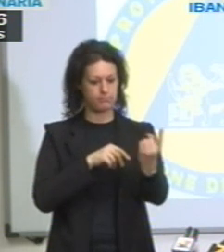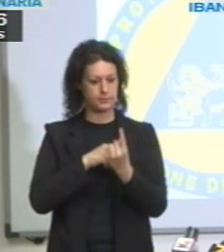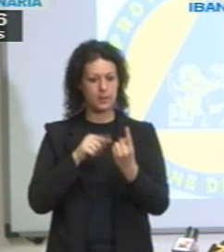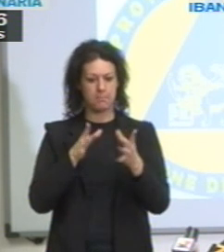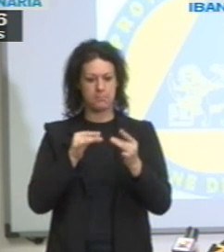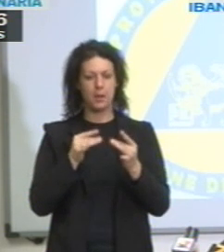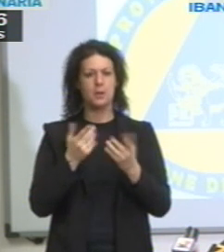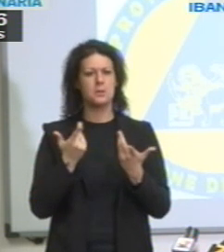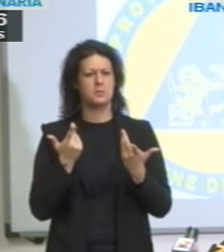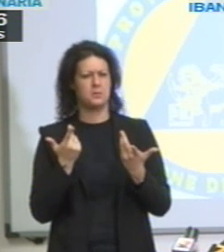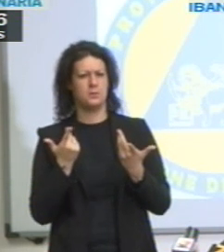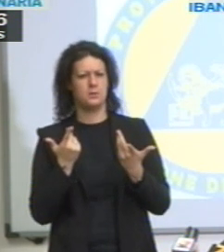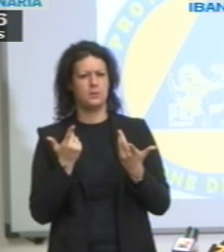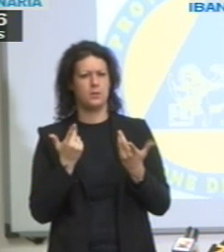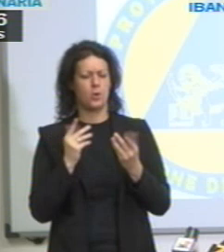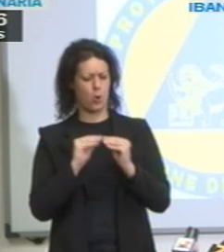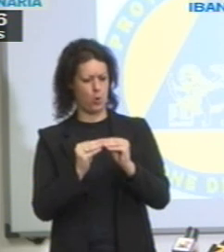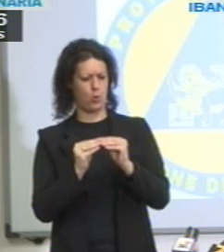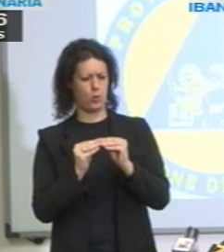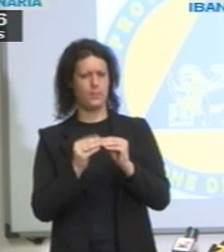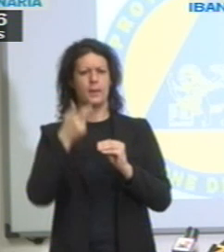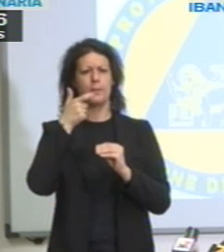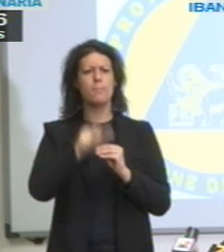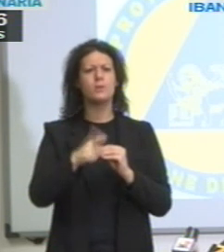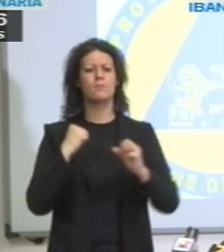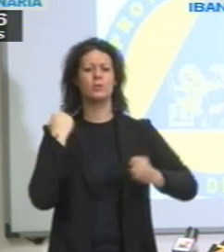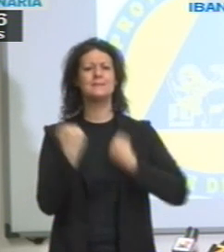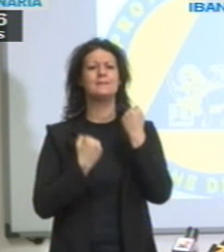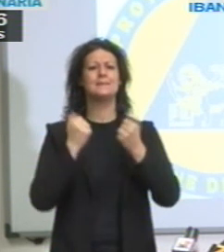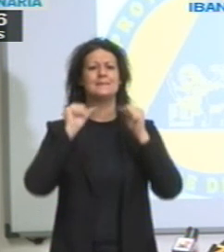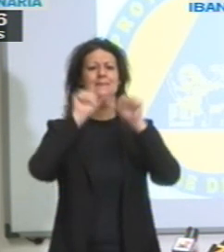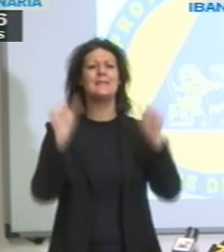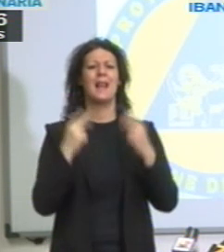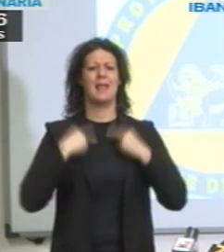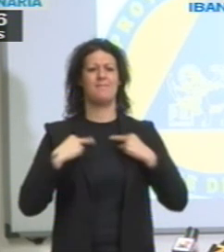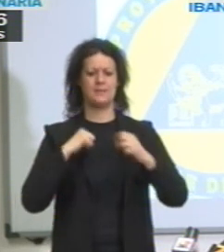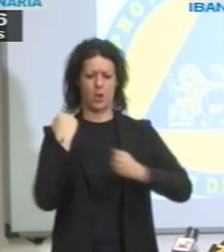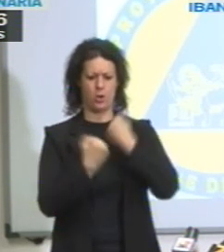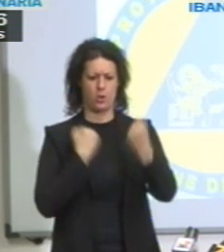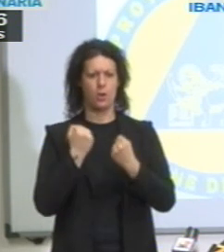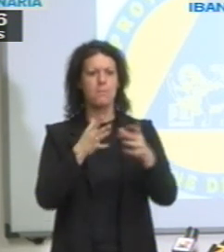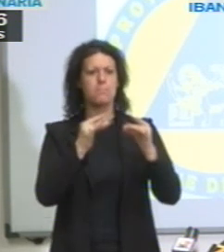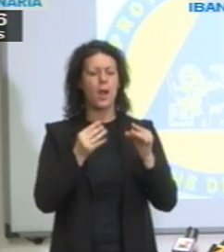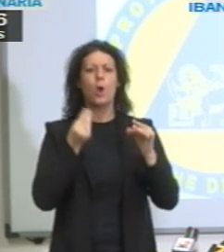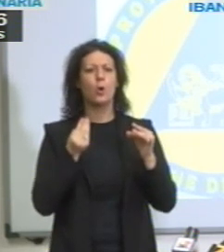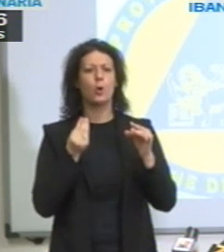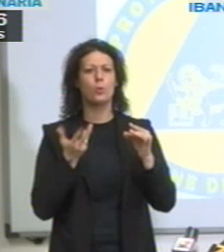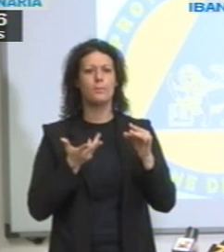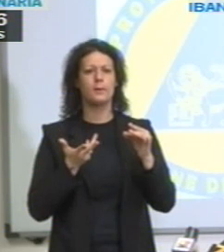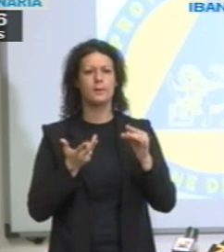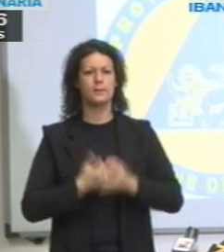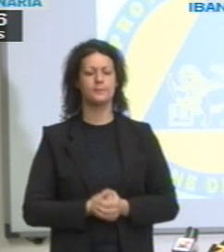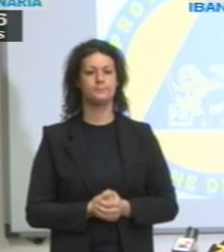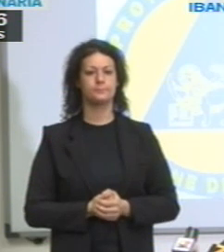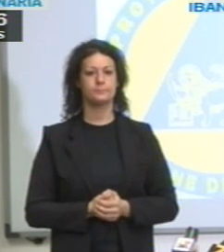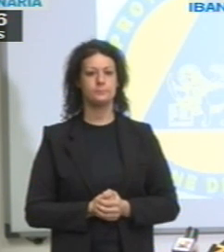abitudini di vita delle persone che sono arrivate in contagio nelle terapie, contagiate in terapia intensiva. Ma poi si è ricostruito che magari, pur vivendo